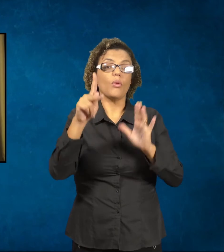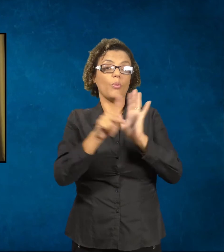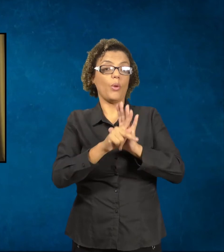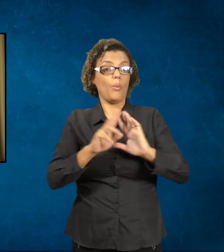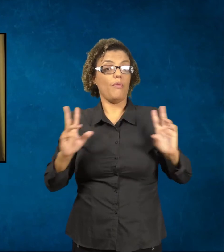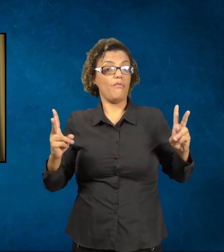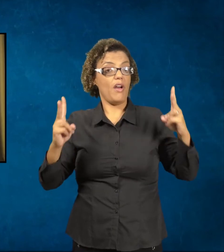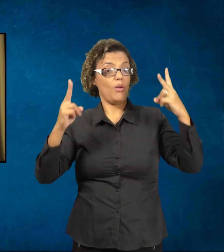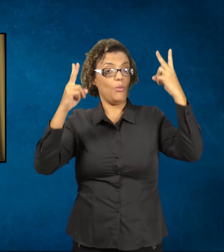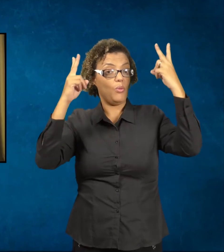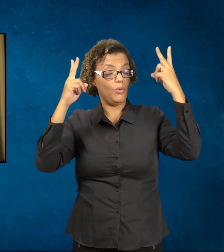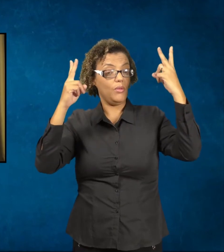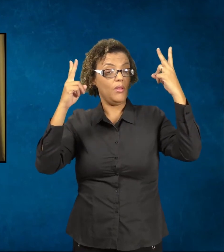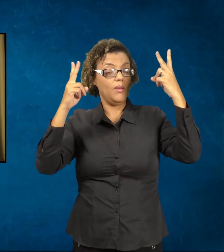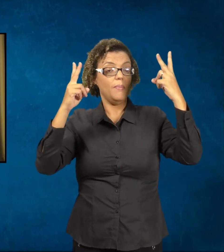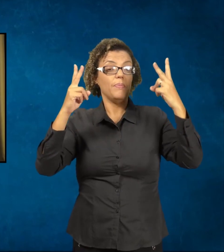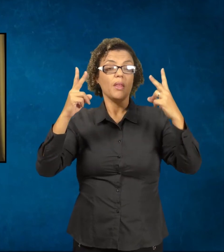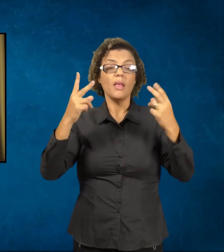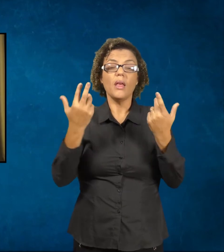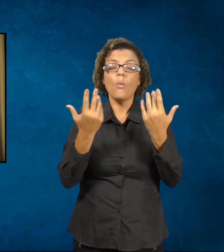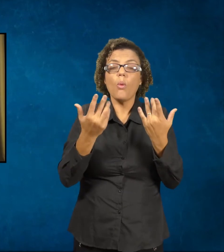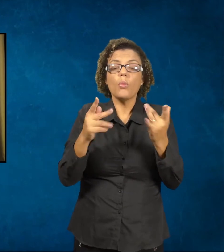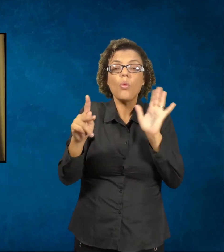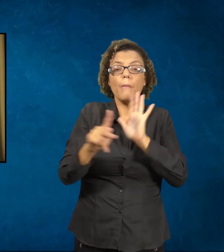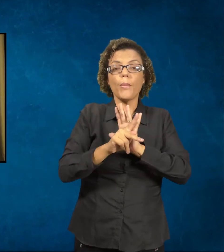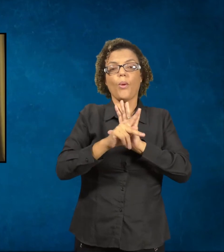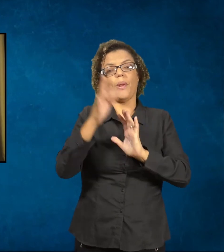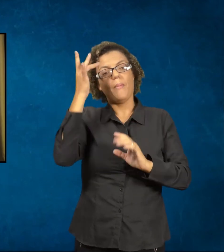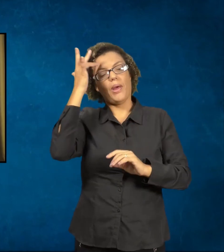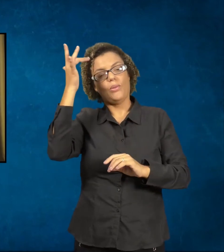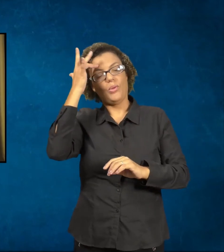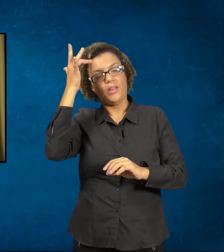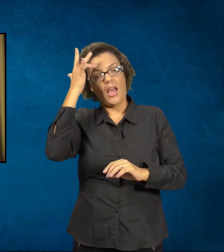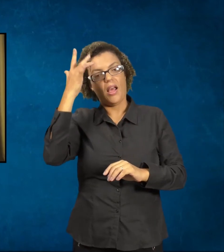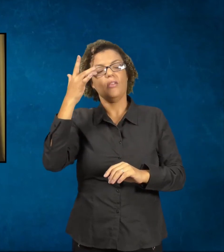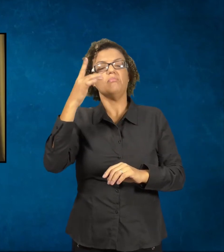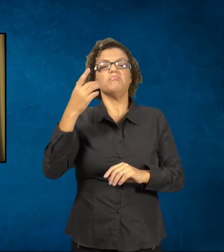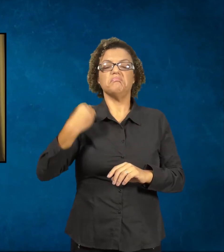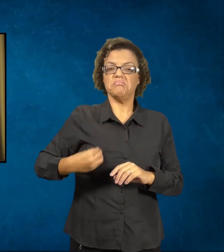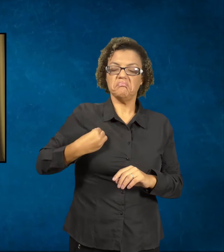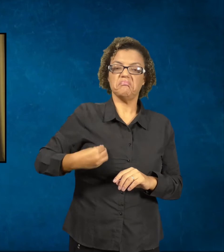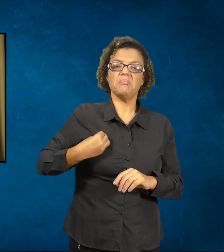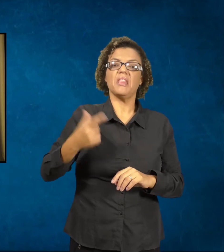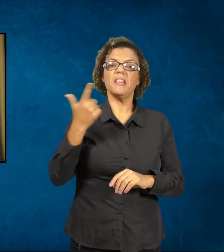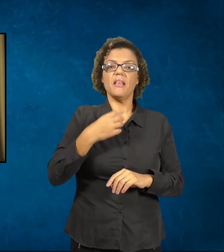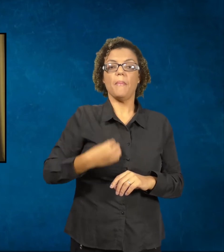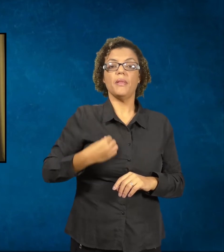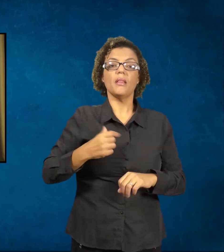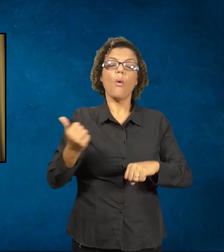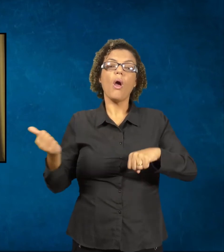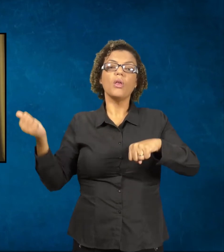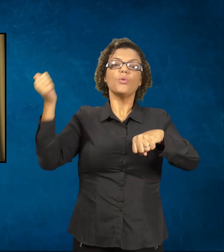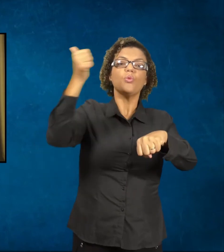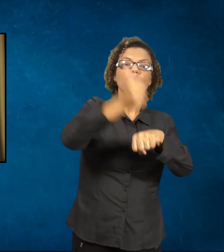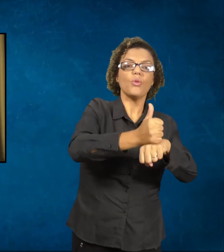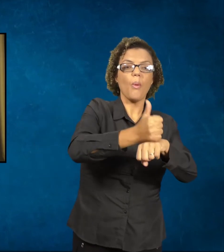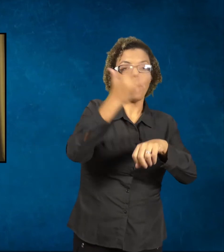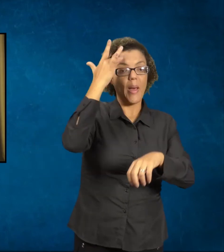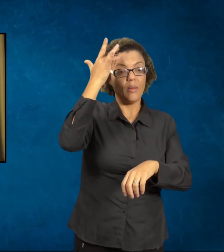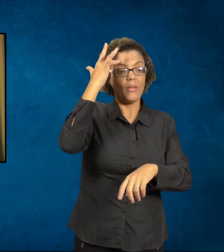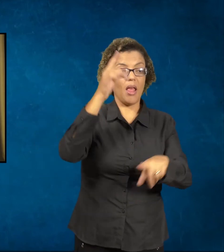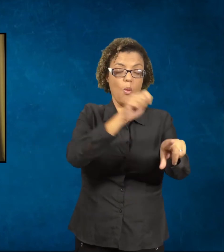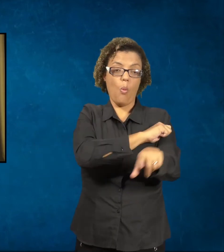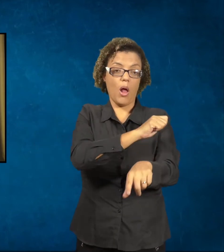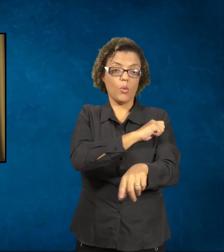se estivesse presente, como a sua própria maturidade conduziria se estivesse presente. Você substitui essa maturidade do aluno